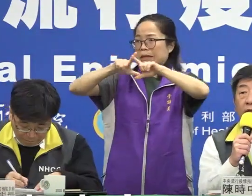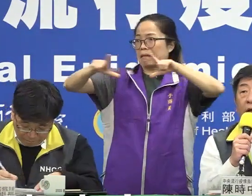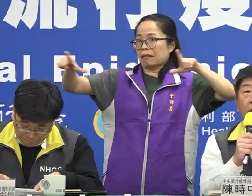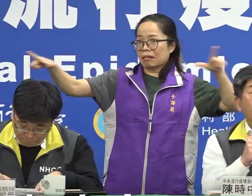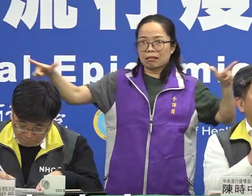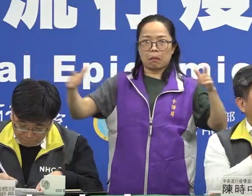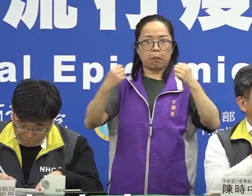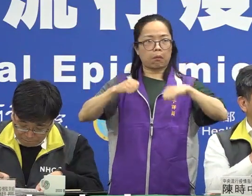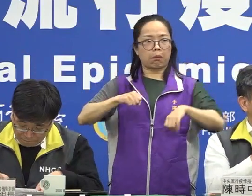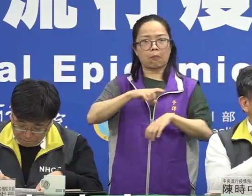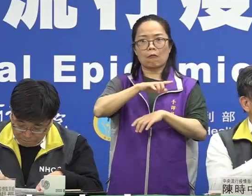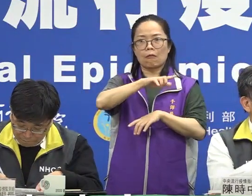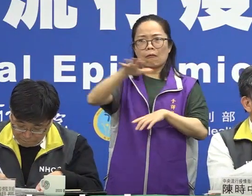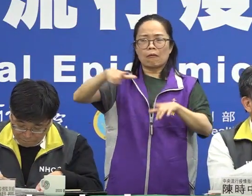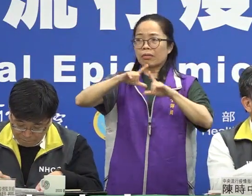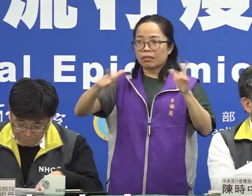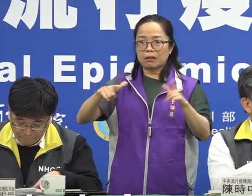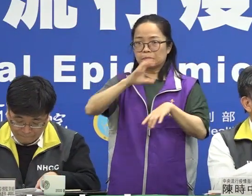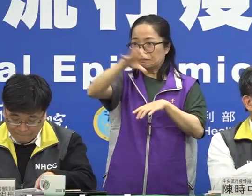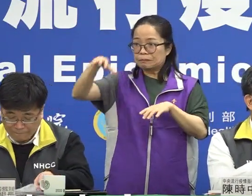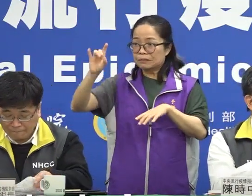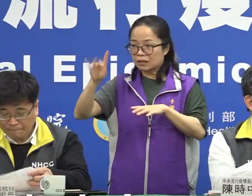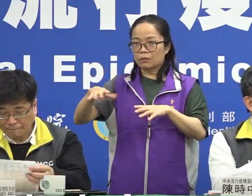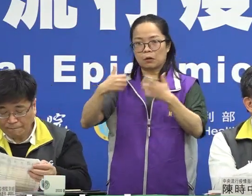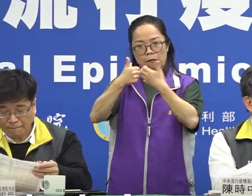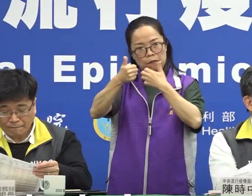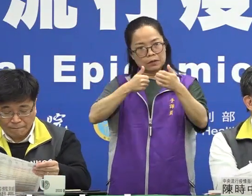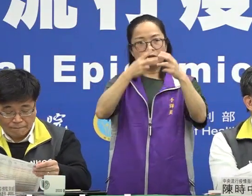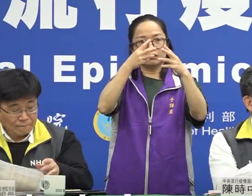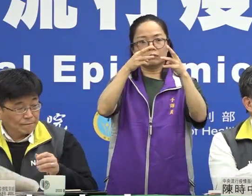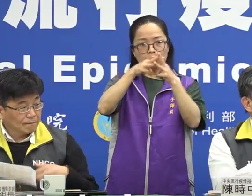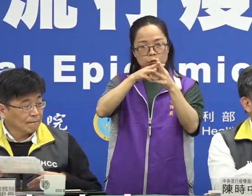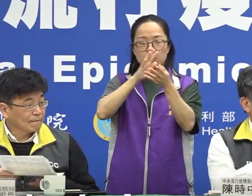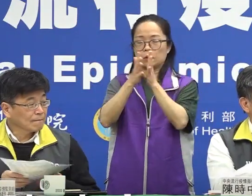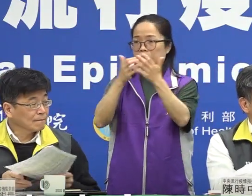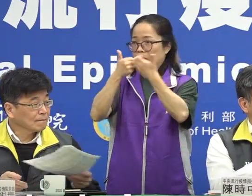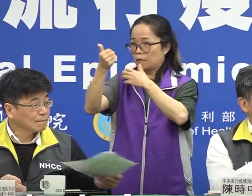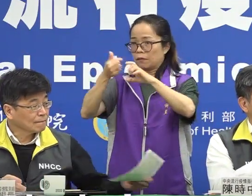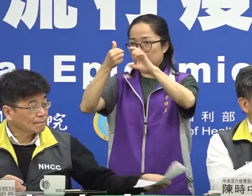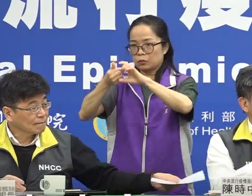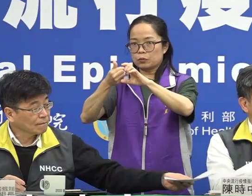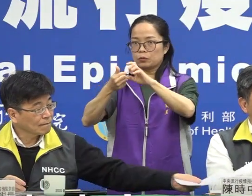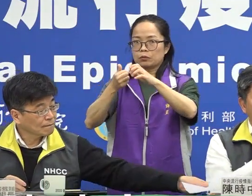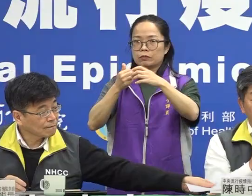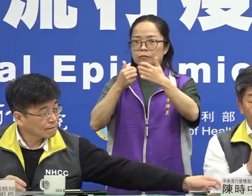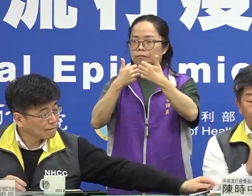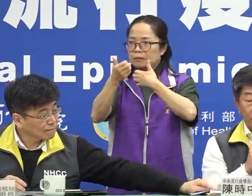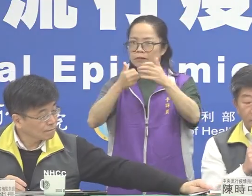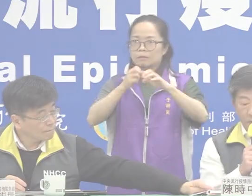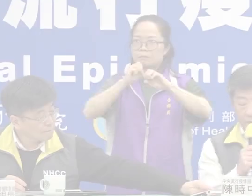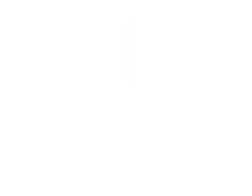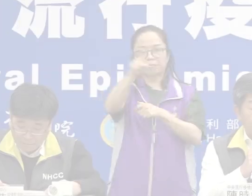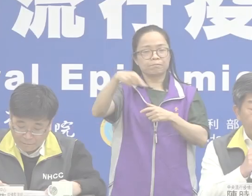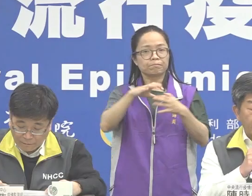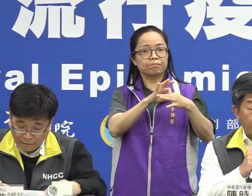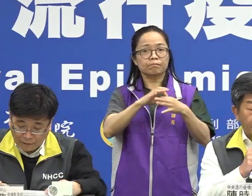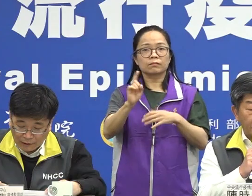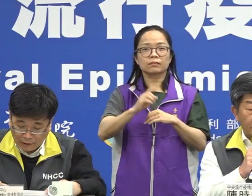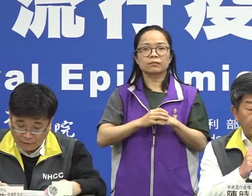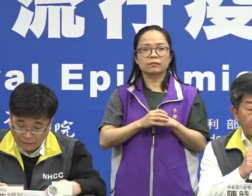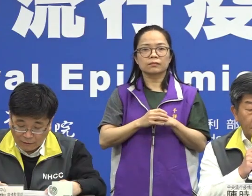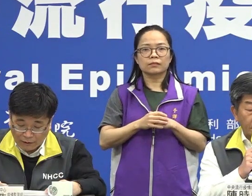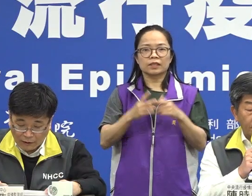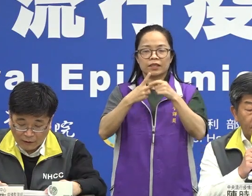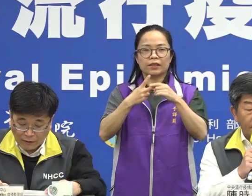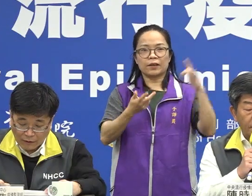非常的大所以我们还在是会分州或者分区这样做相关的对应的措施。我们第二